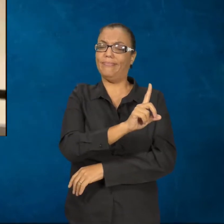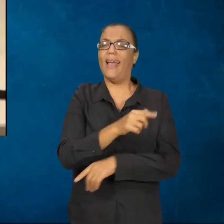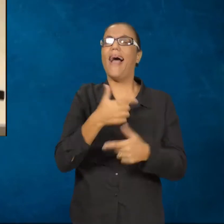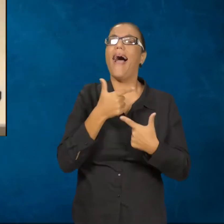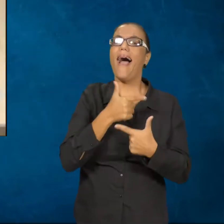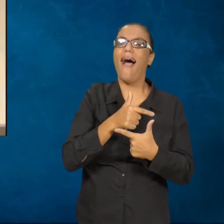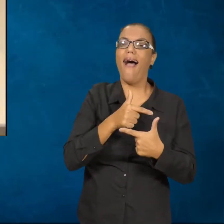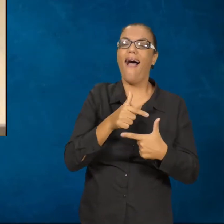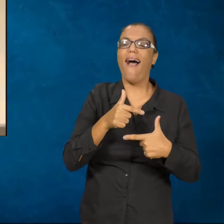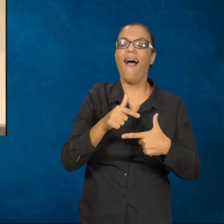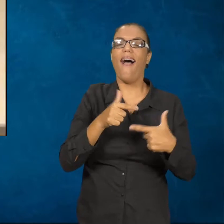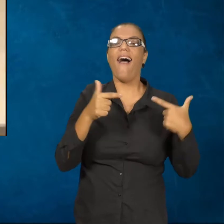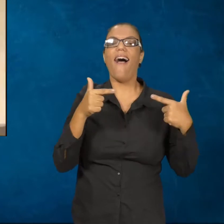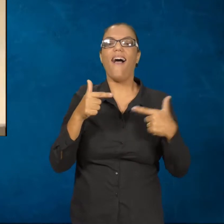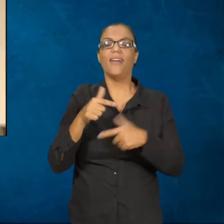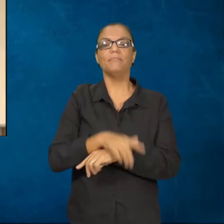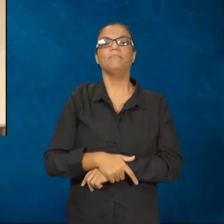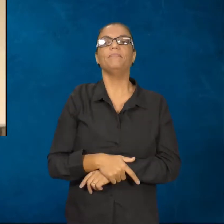Os dois